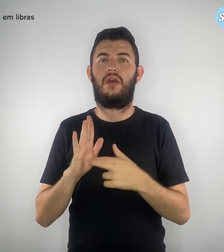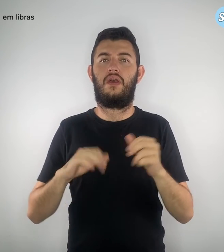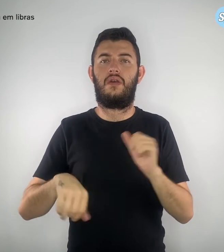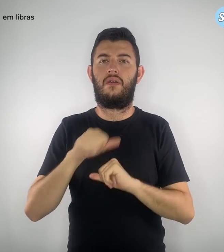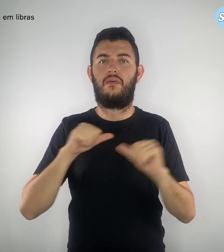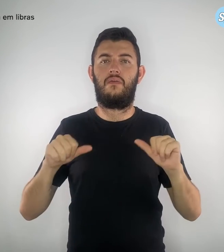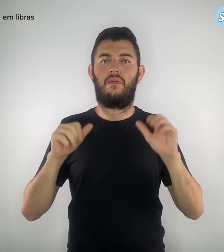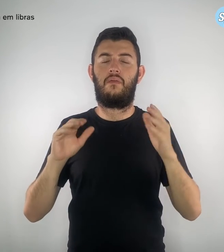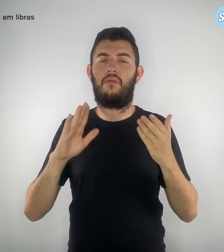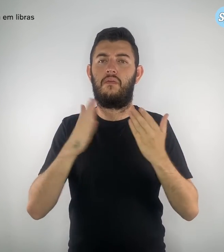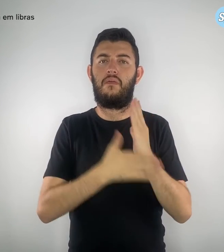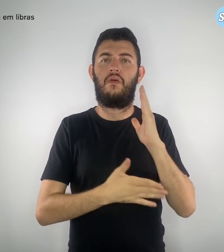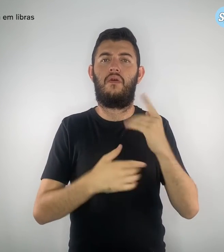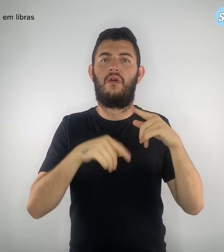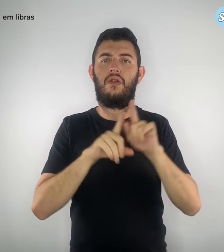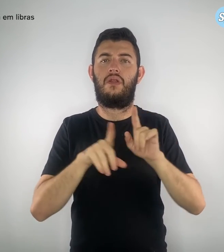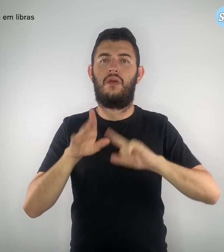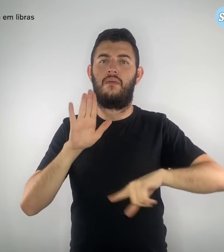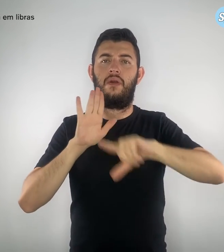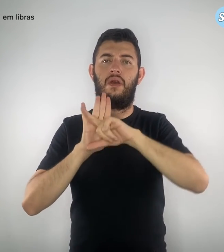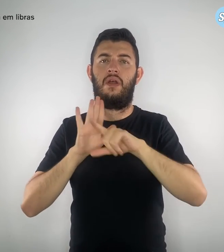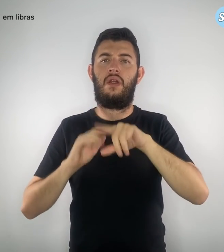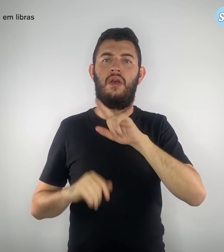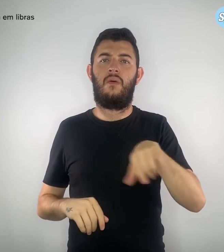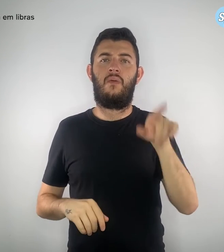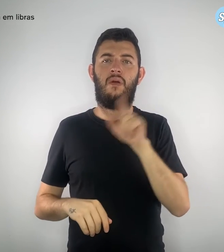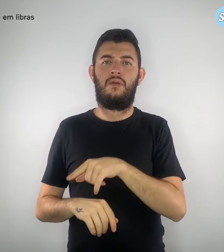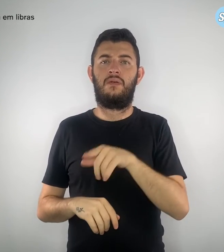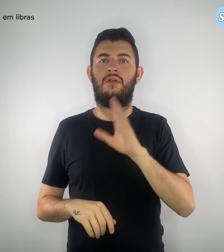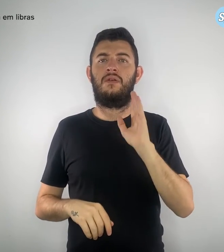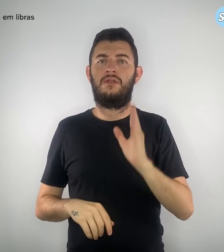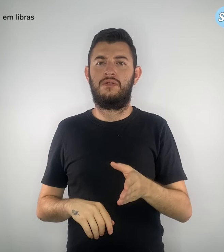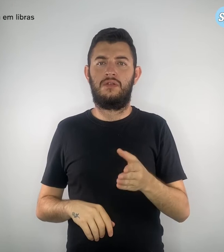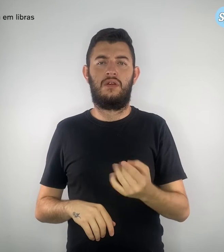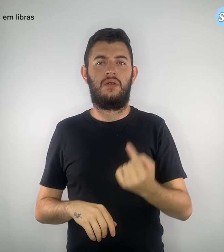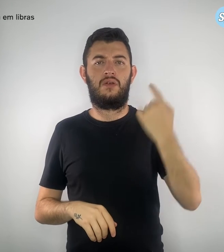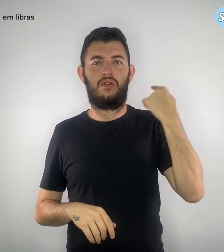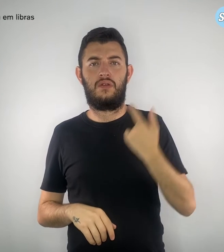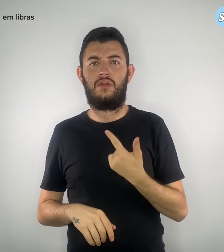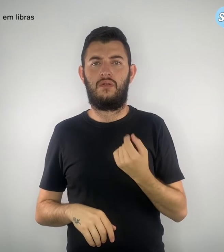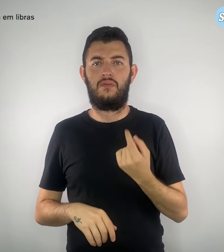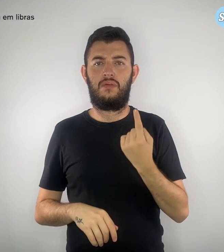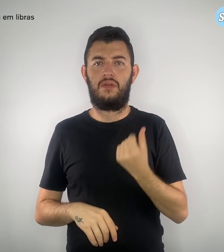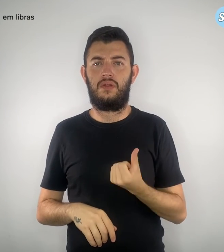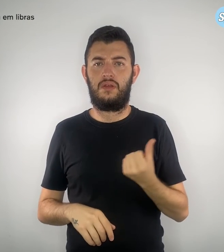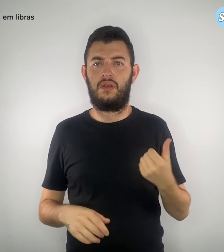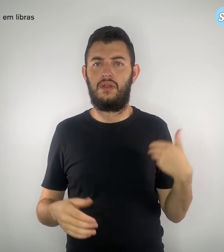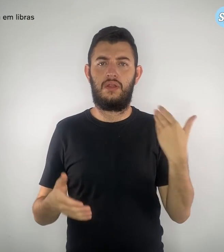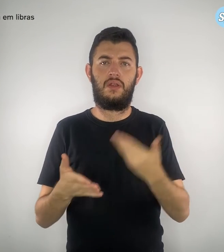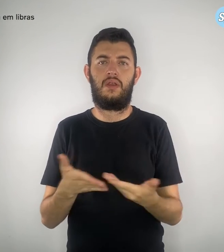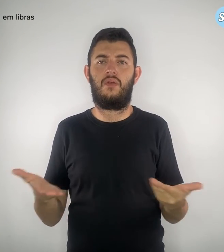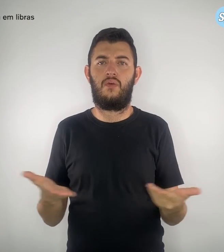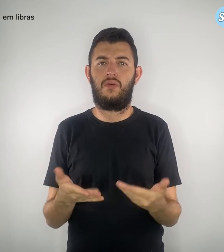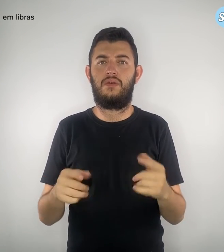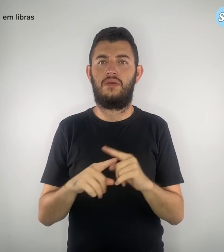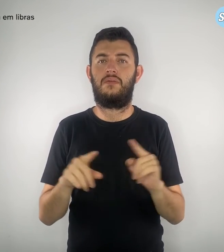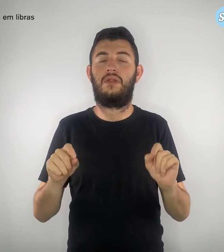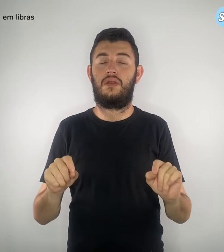aprovadas e legislações extintas desde 2016. Entre elas, a aprovação da